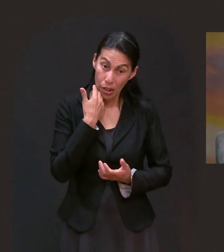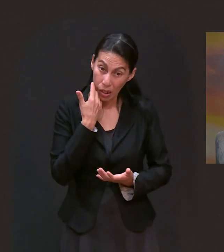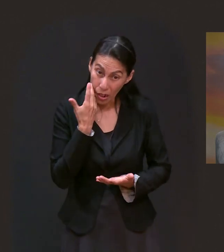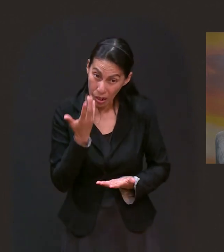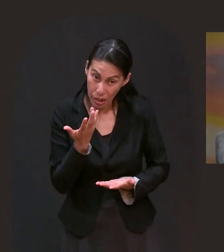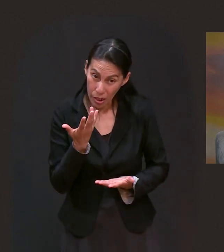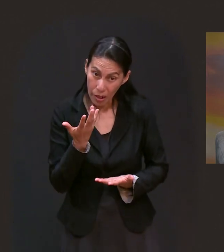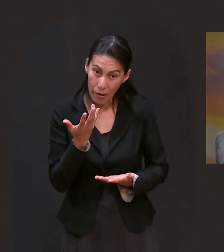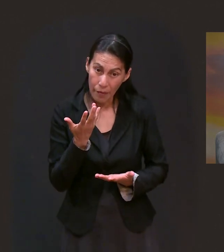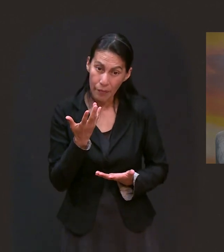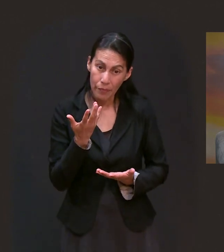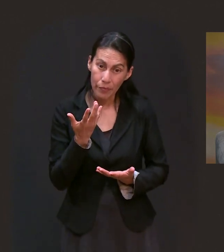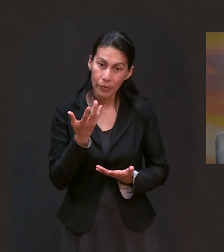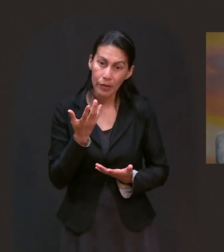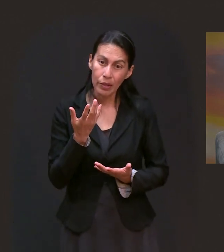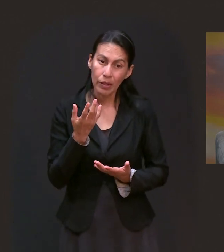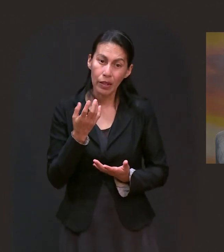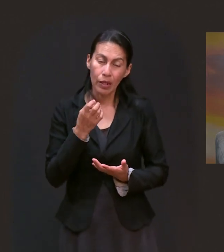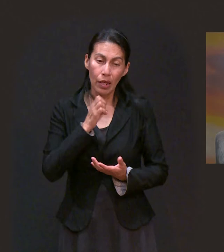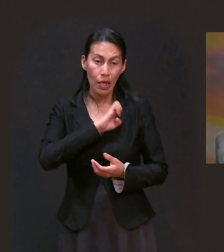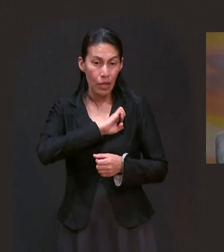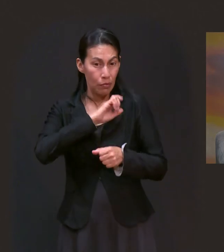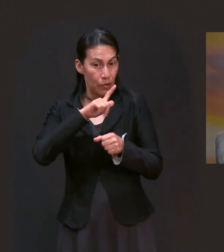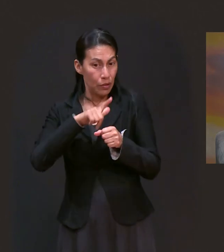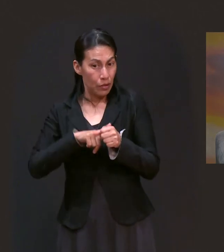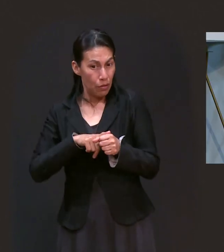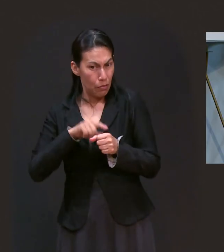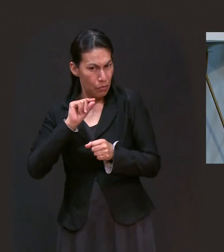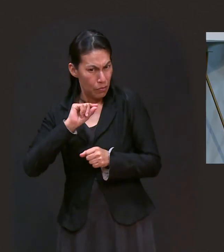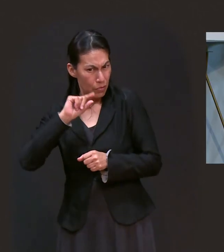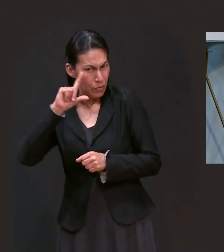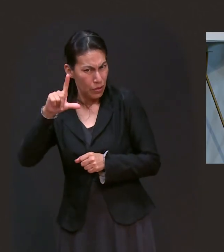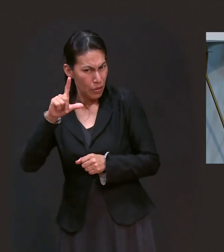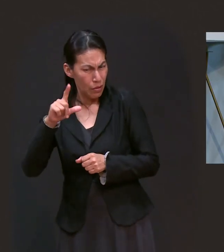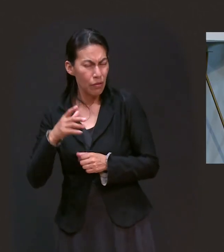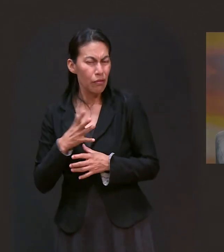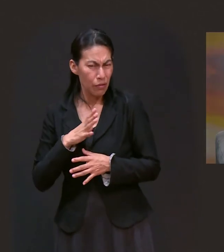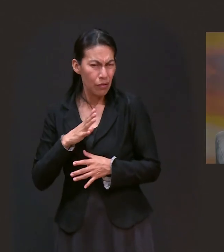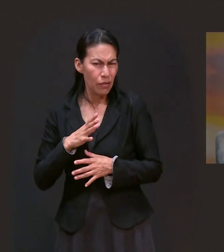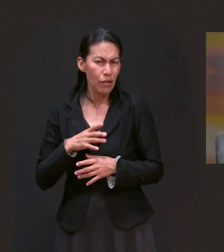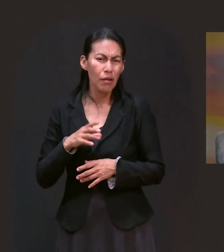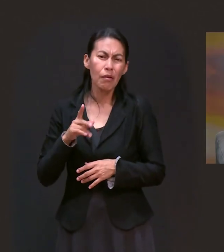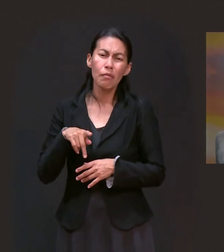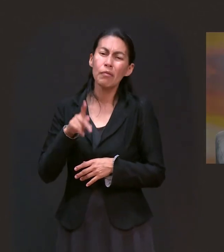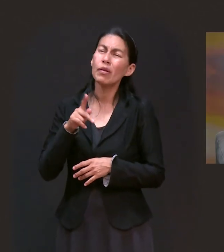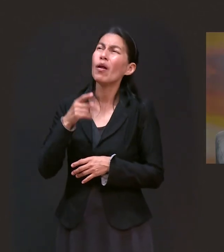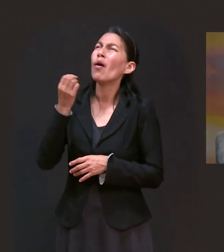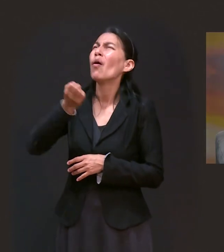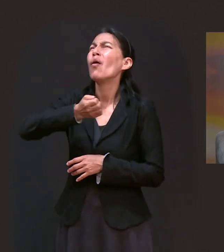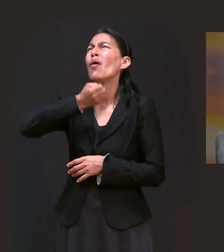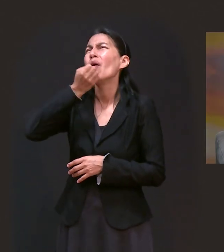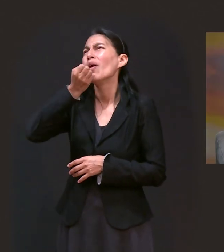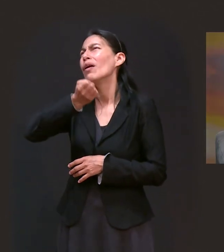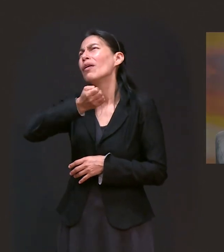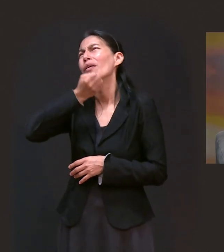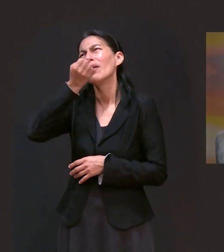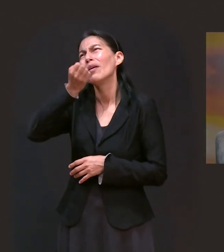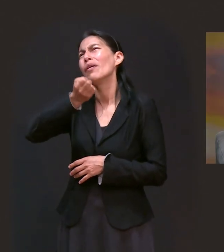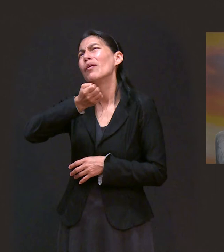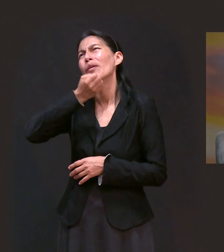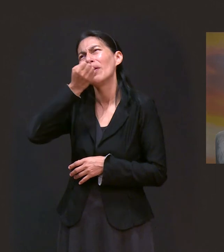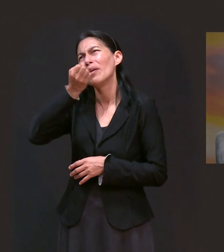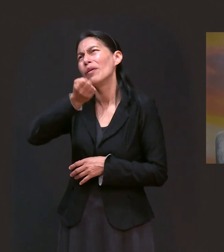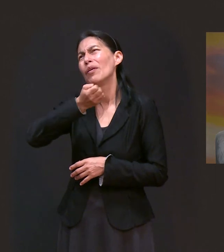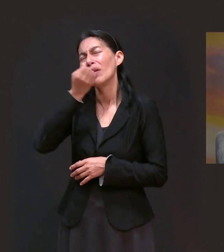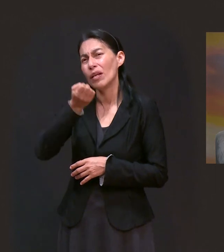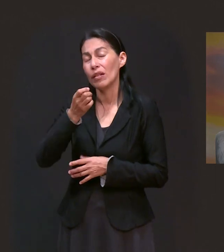quería una especialidad que me diera tiempo para tener una familia entonces yo si eres mucho dios la